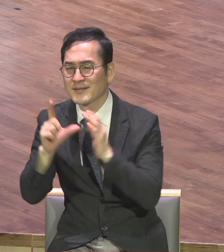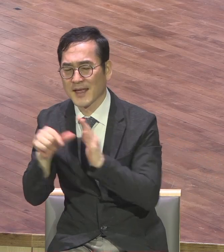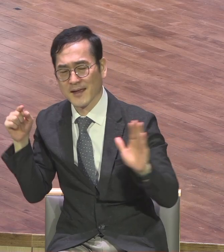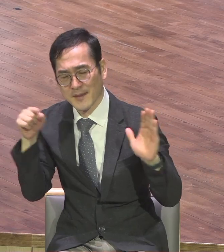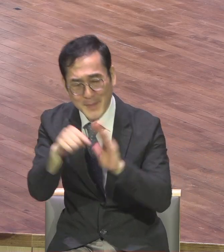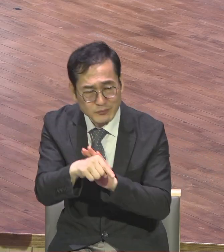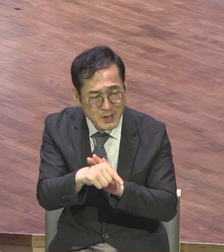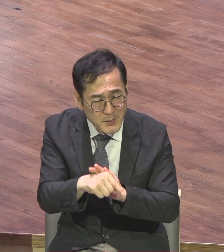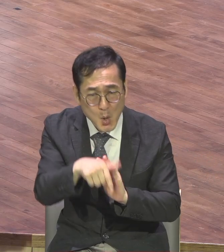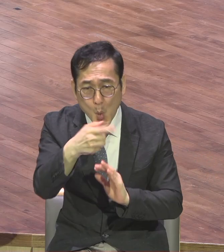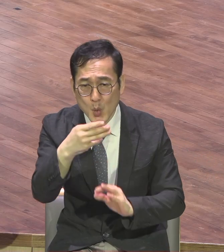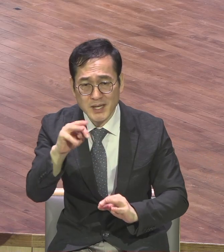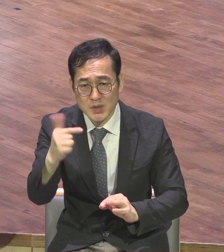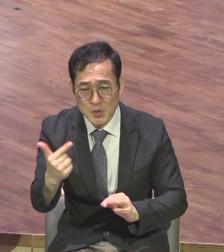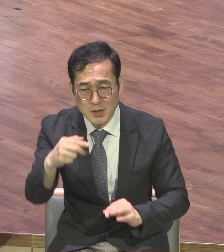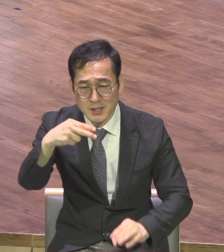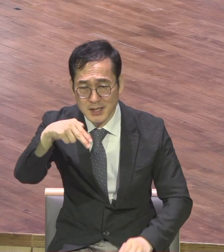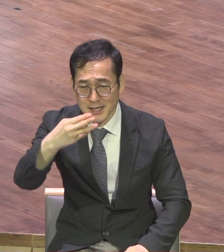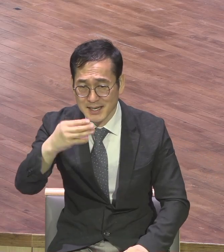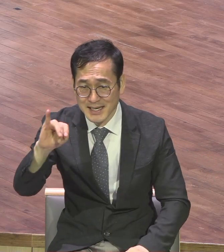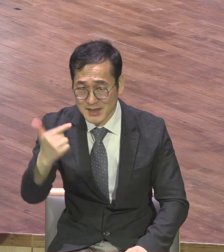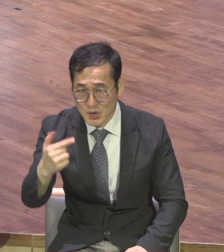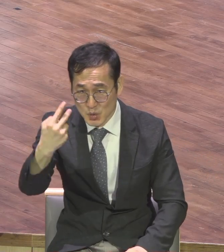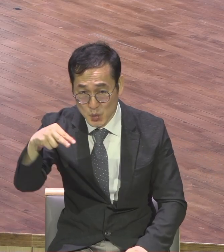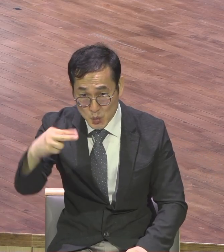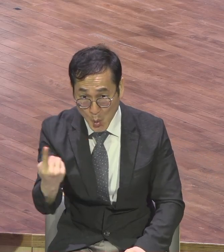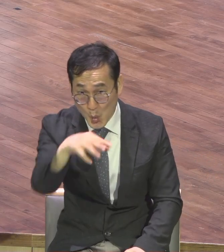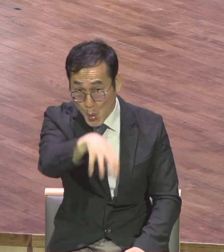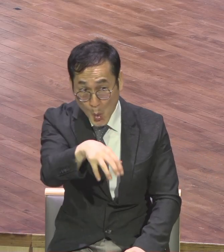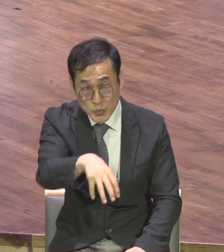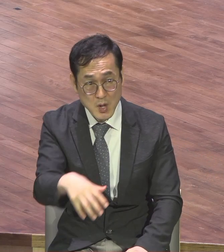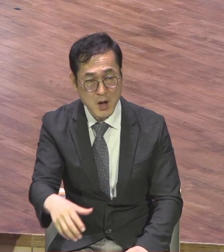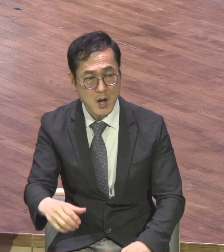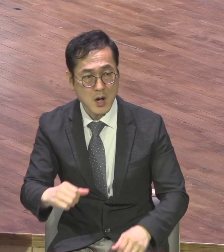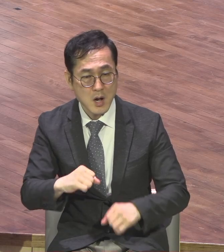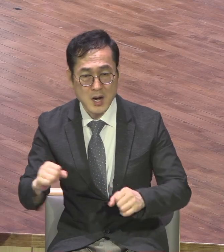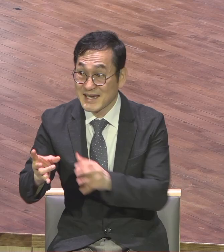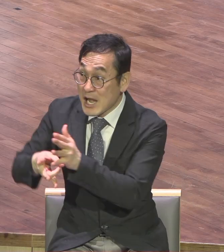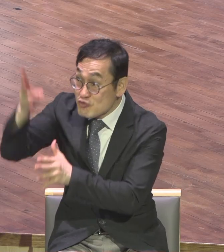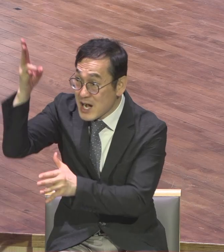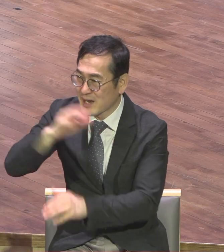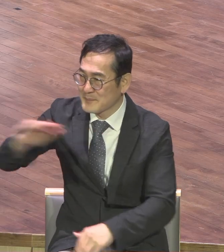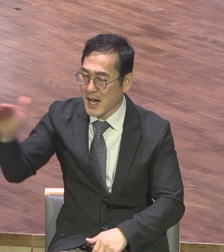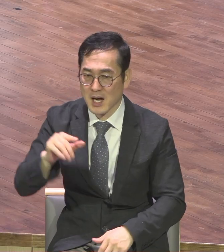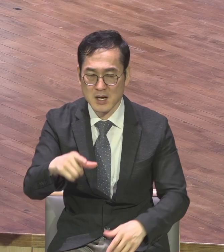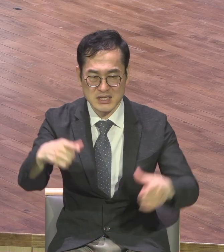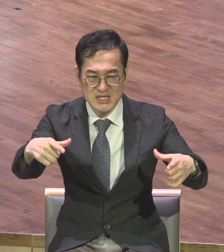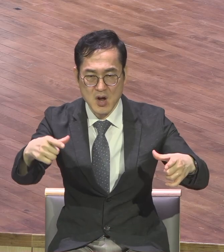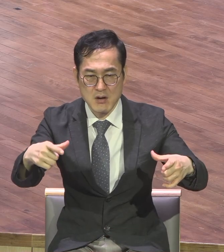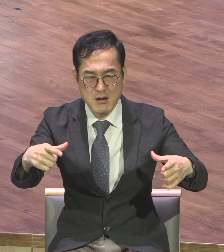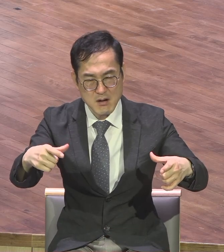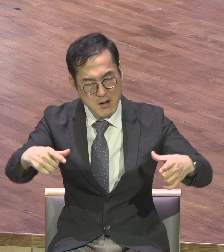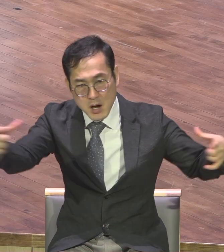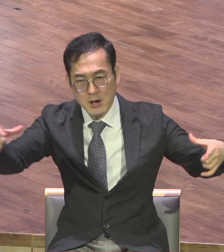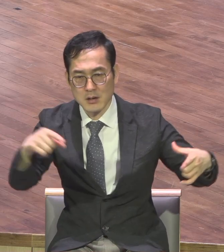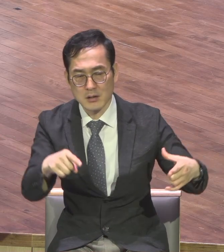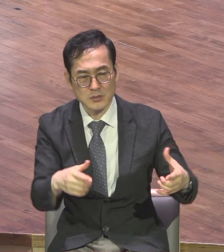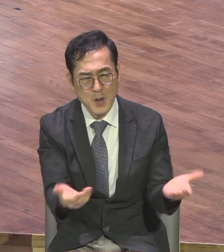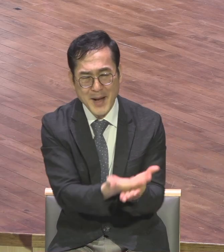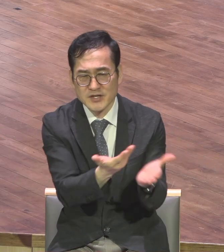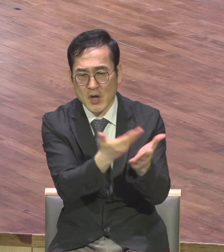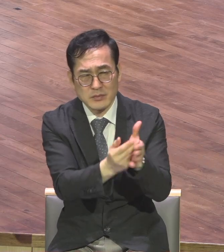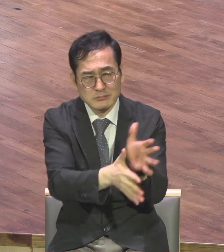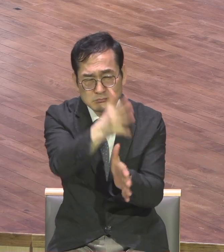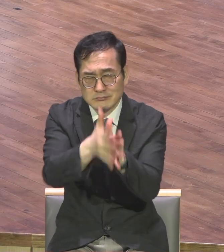얼마나 어마어마한 도시였냐. 예루살렘 게임도 안 돼요. 고린도는요 엄청난 발전된 막